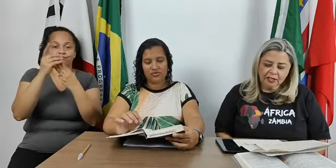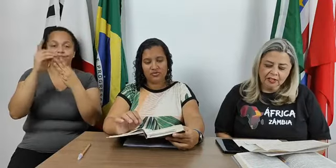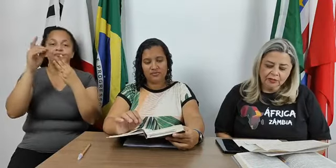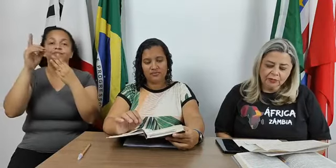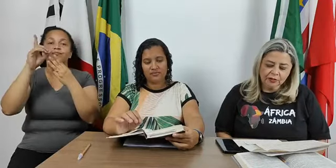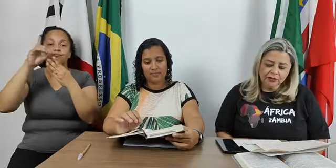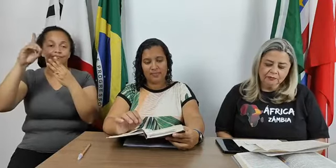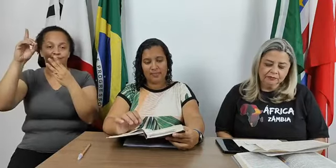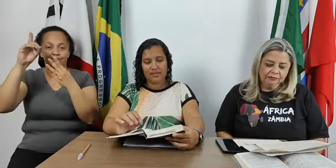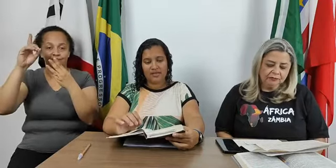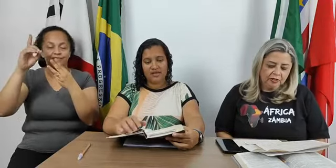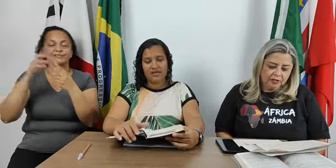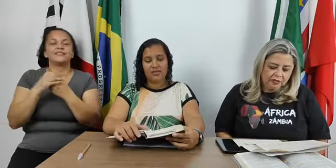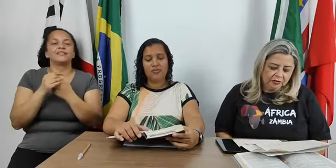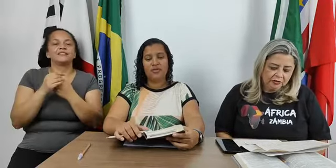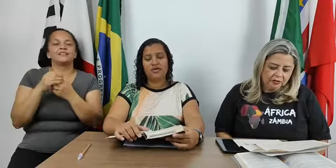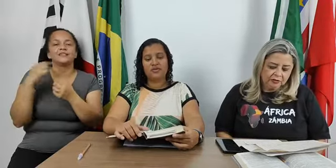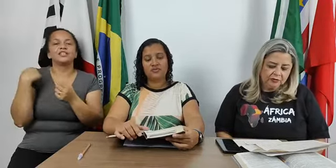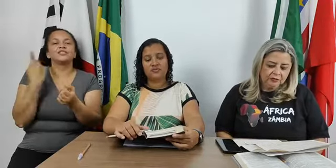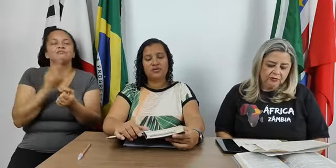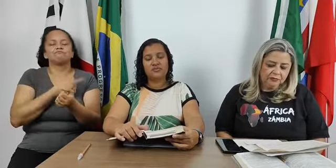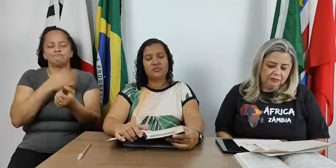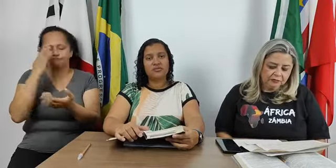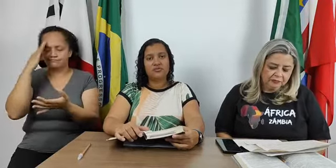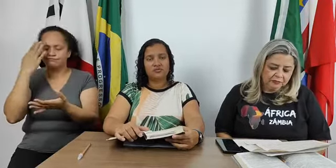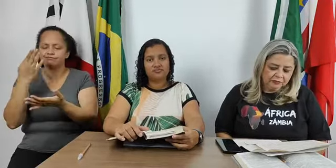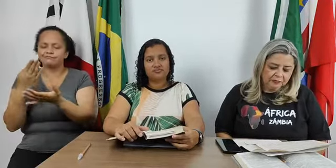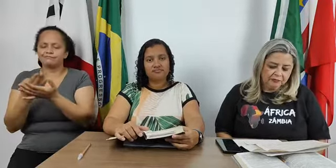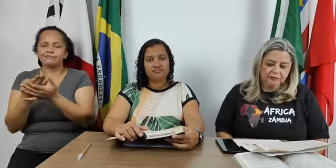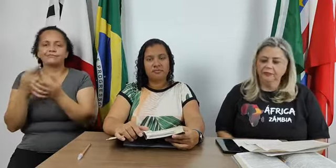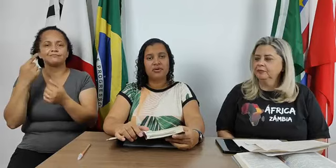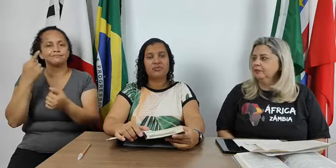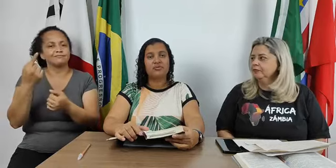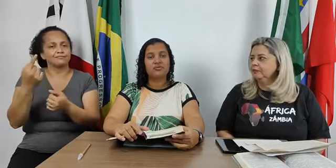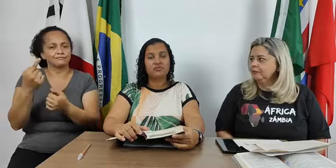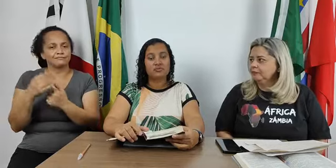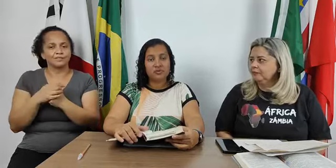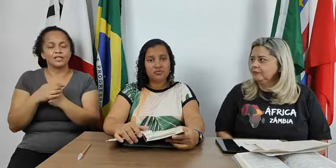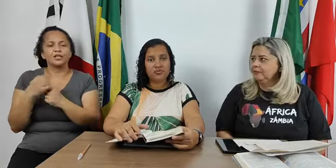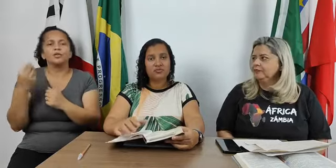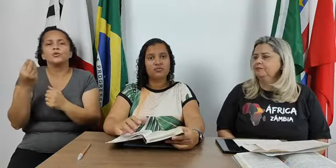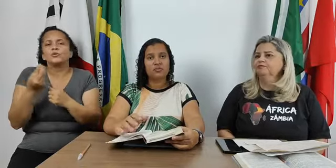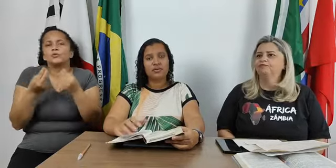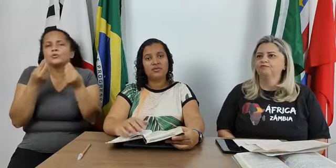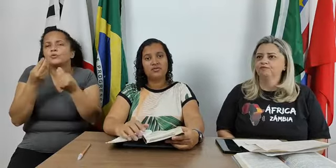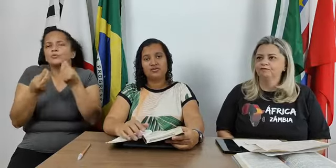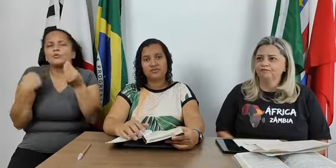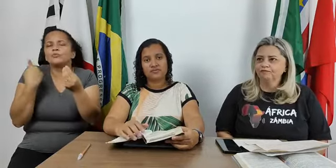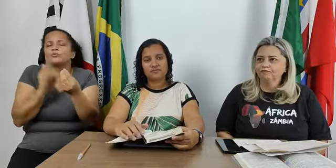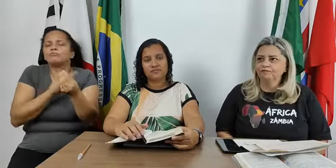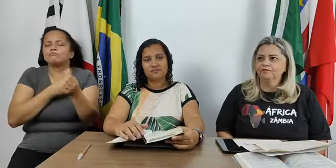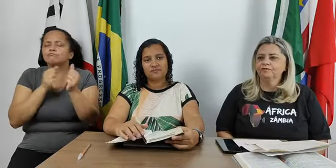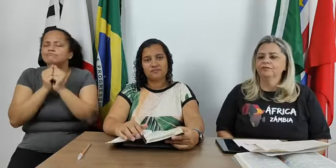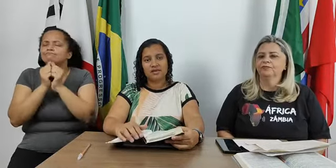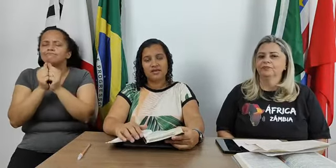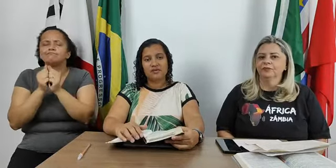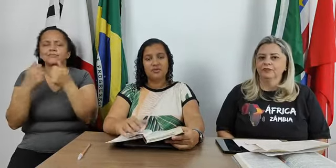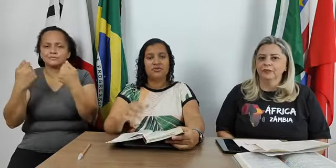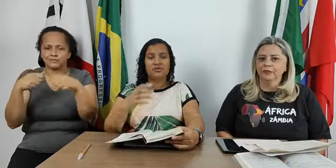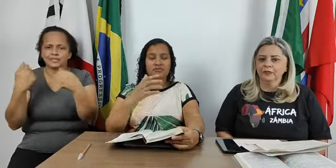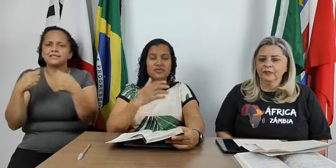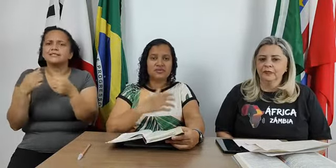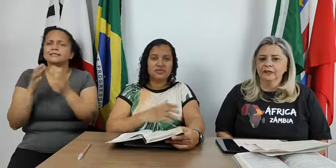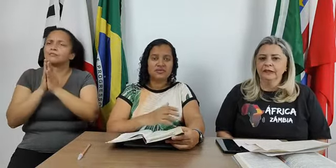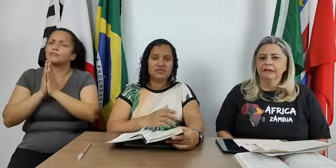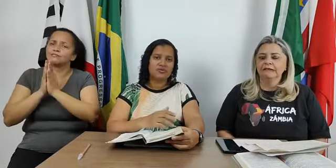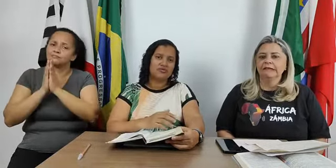enviaste. Aleluia. E como é que nós podemos ser um? Permitindo que o Espírito Santo opere em nós,